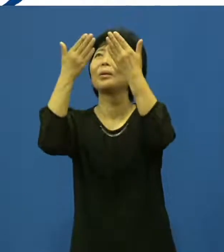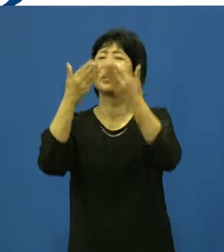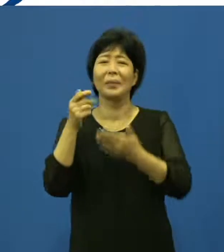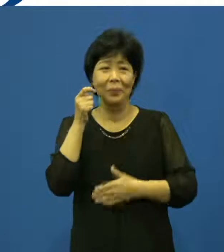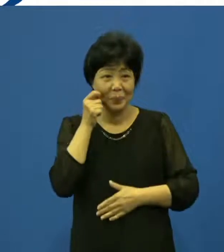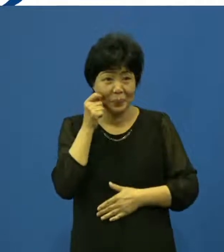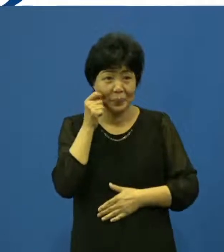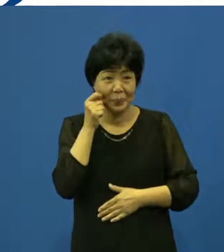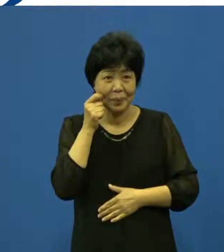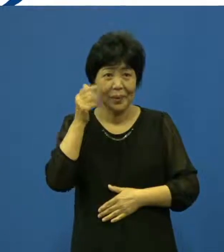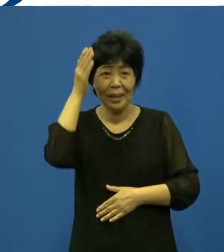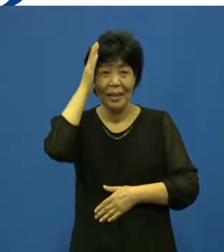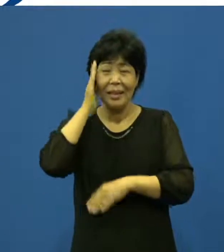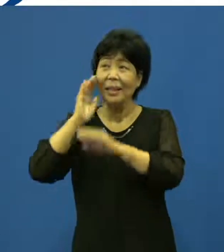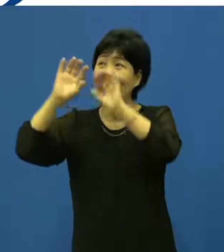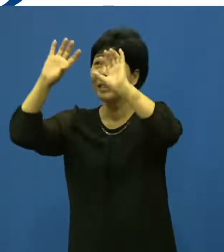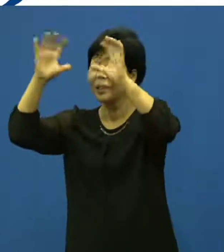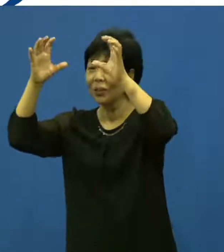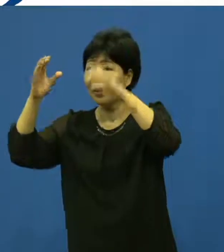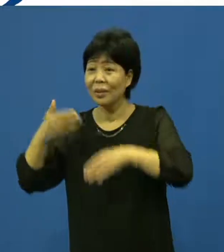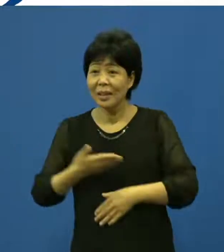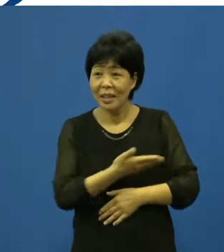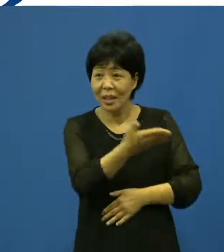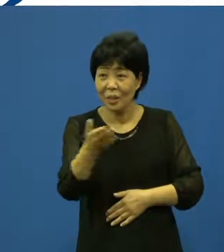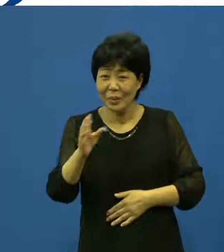여러분, 천국은 착해서 들어가는 곳이 아닙니다.